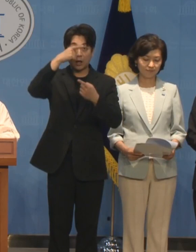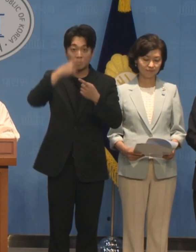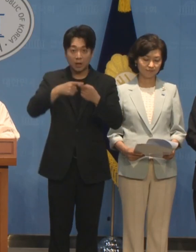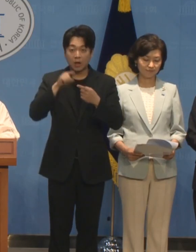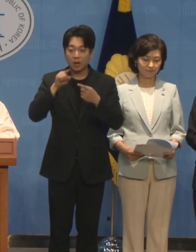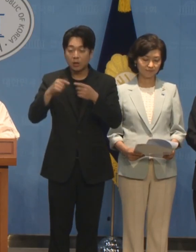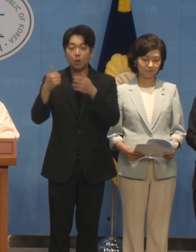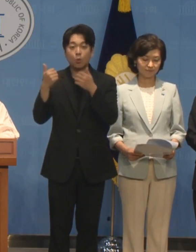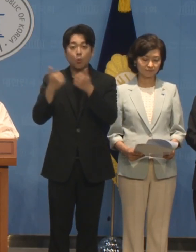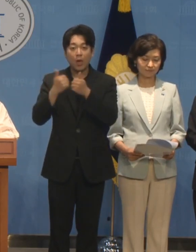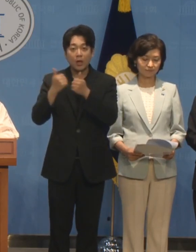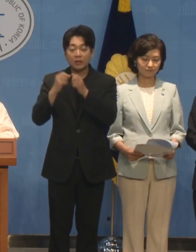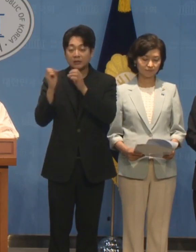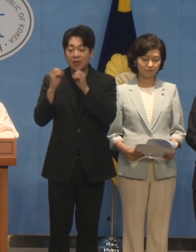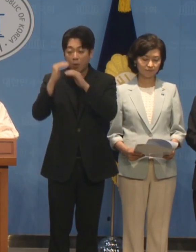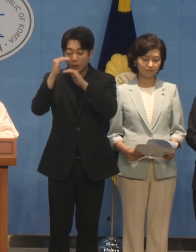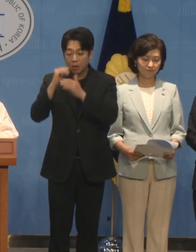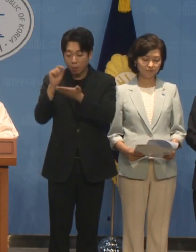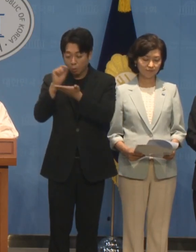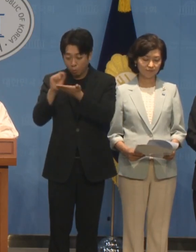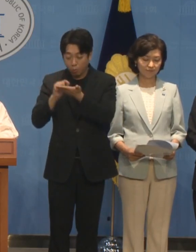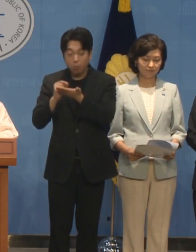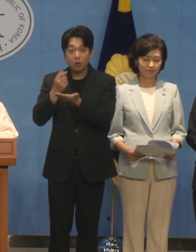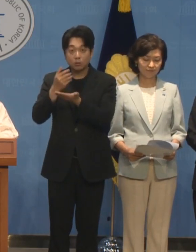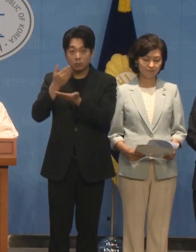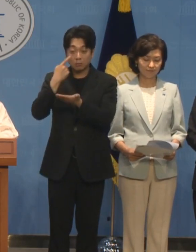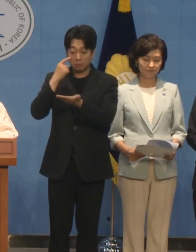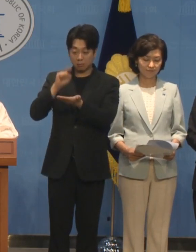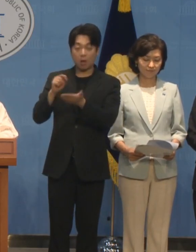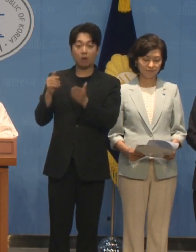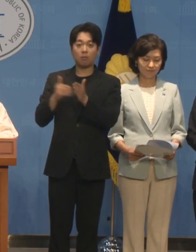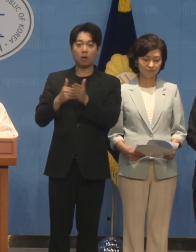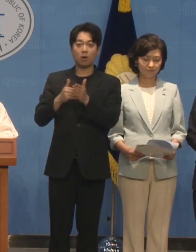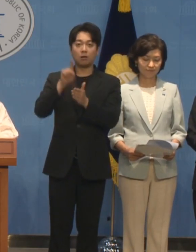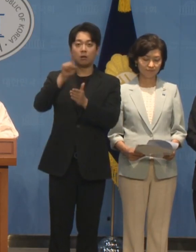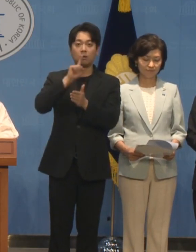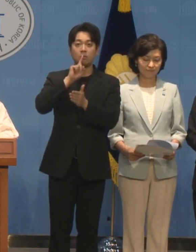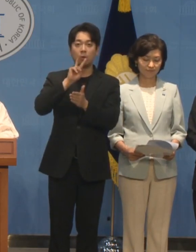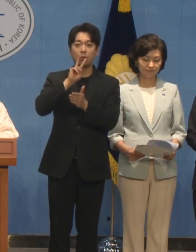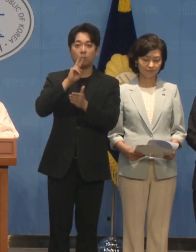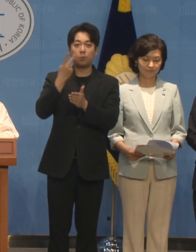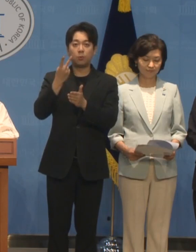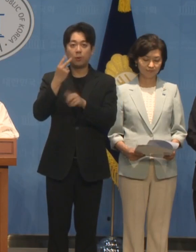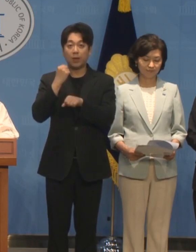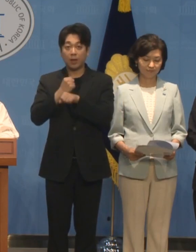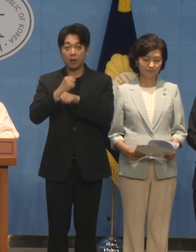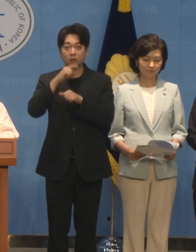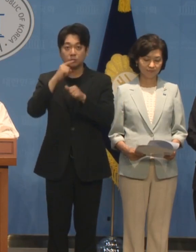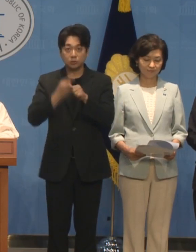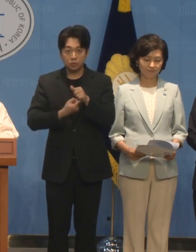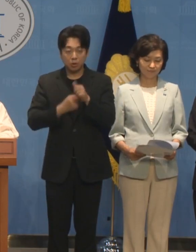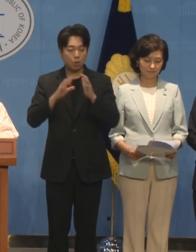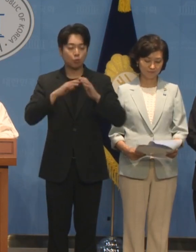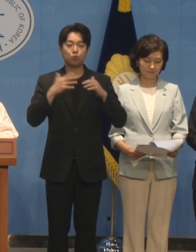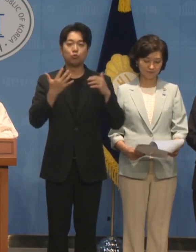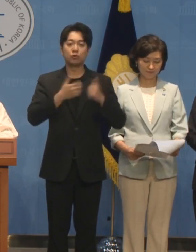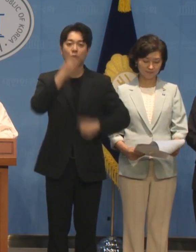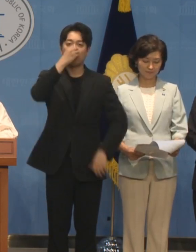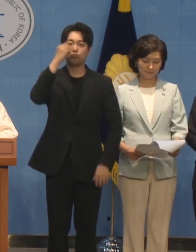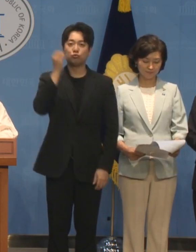회의 자료 원본이 공개되자 거짓 해명과 말바꾸기로 국민과 국회를